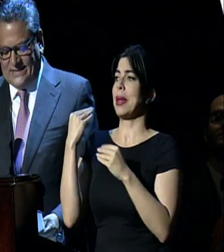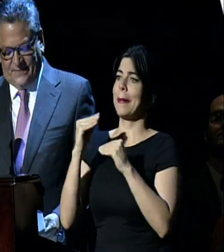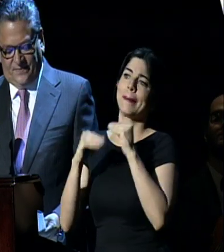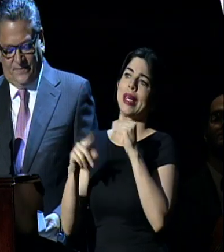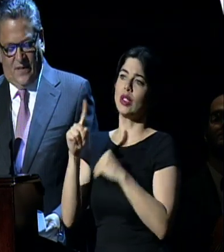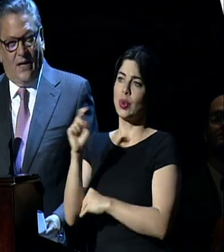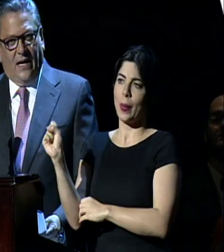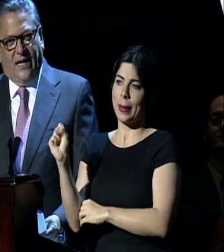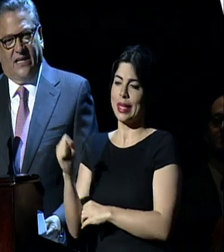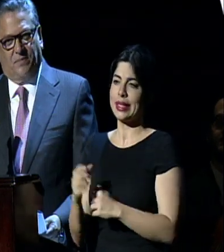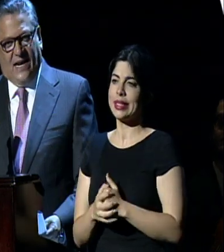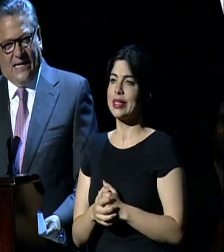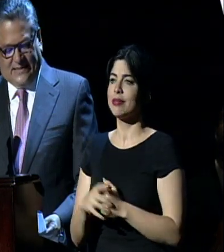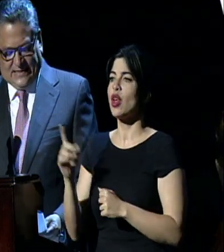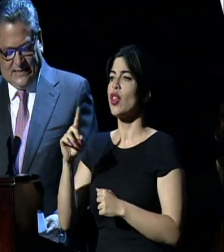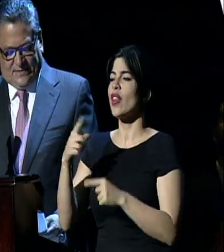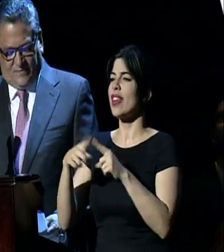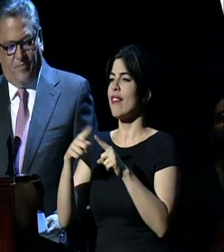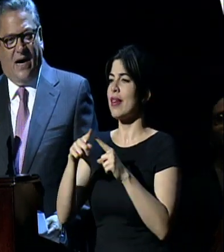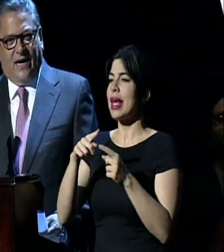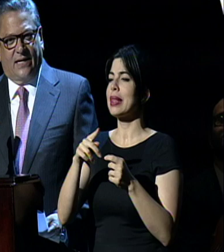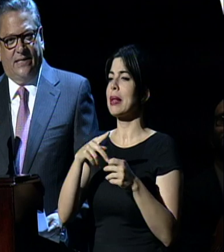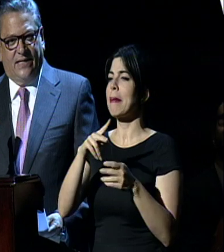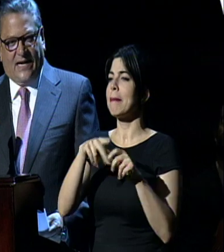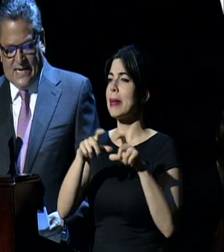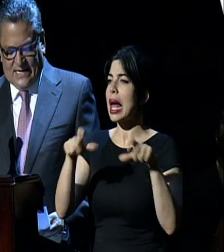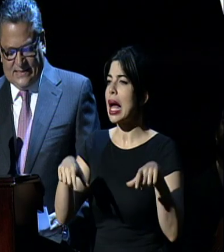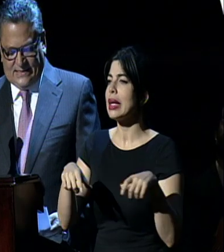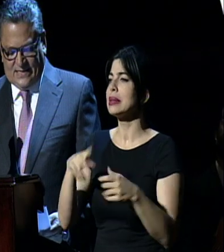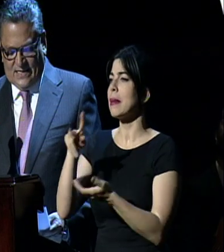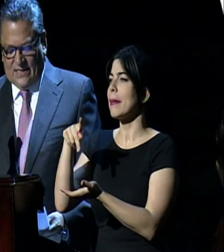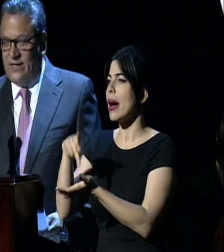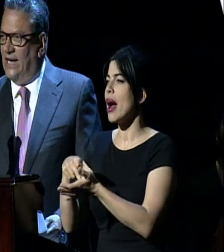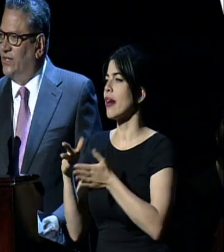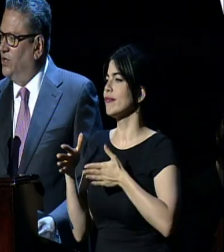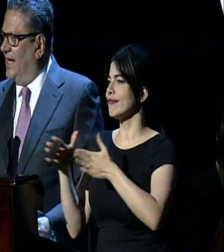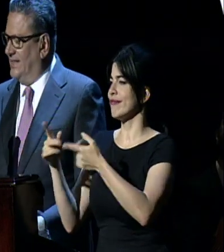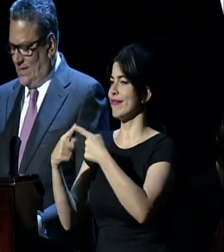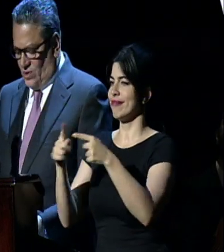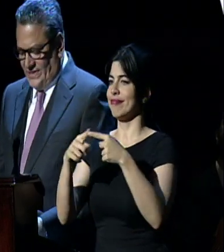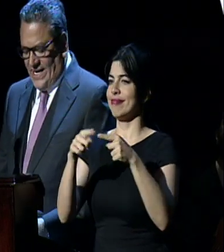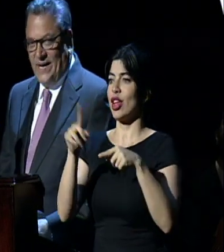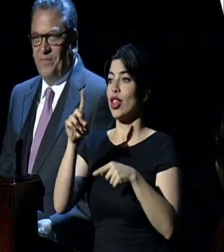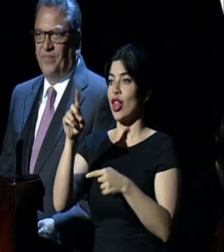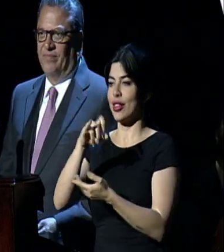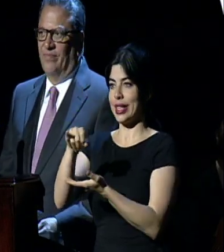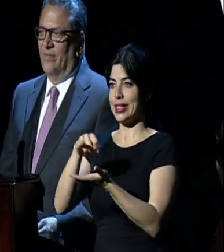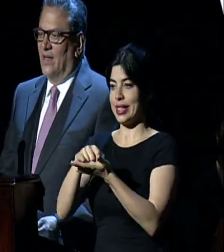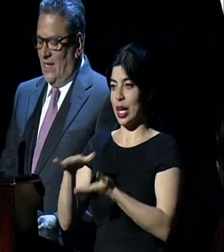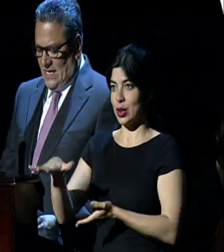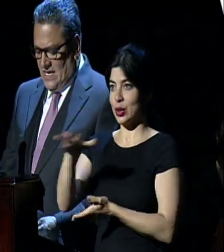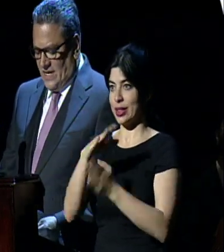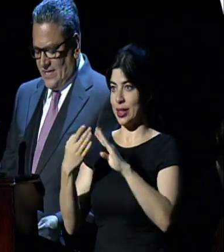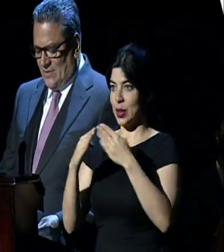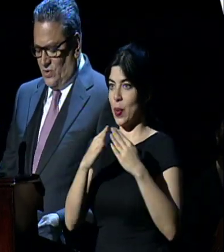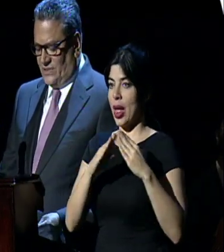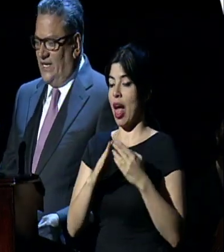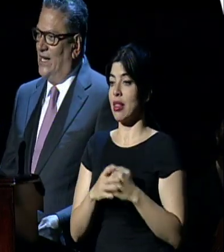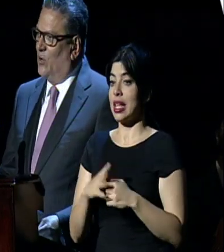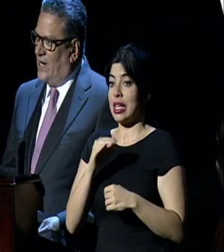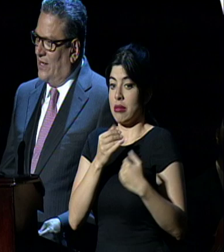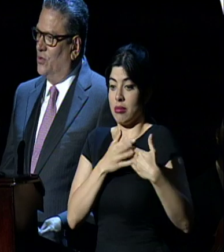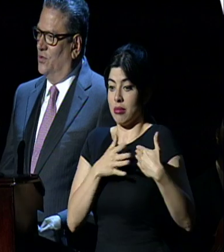un mes en las plazas, parques y calles de la ciudad de San José y ya